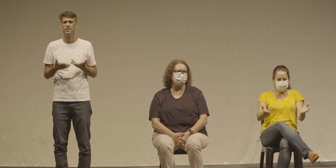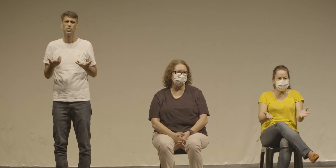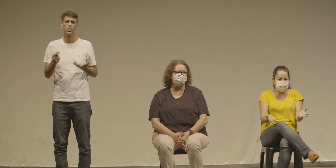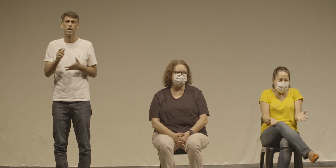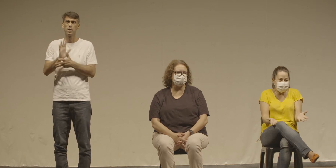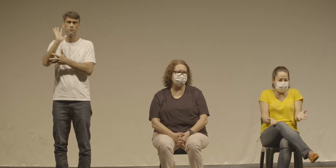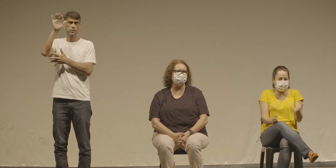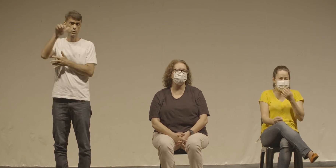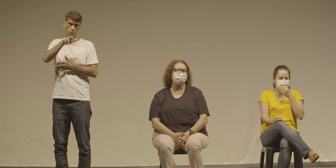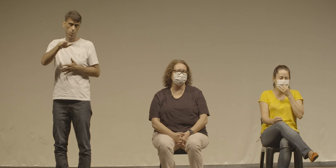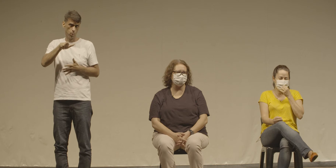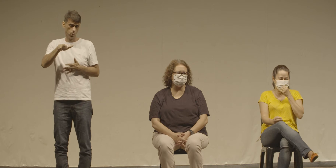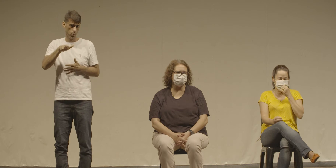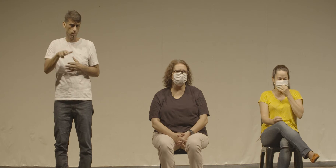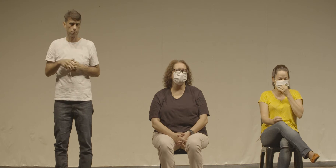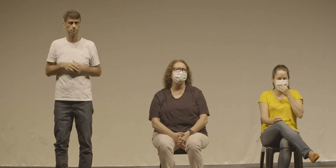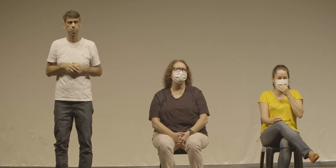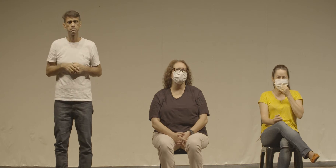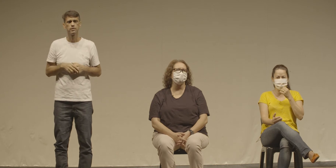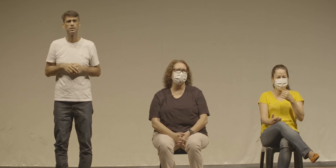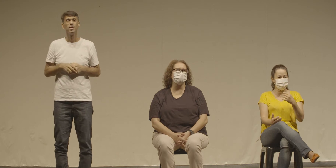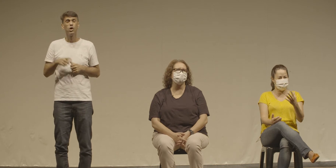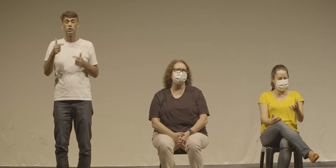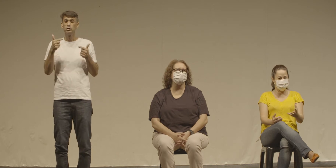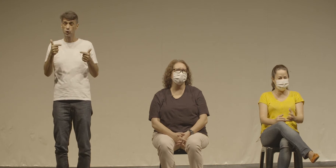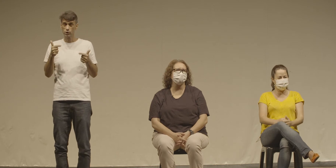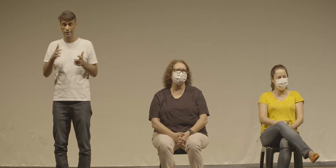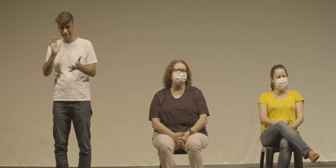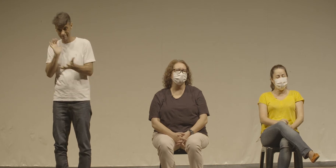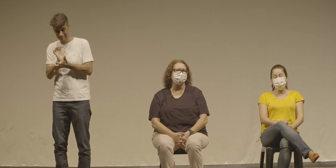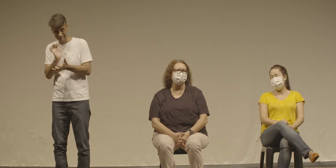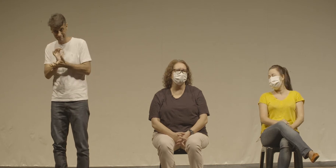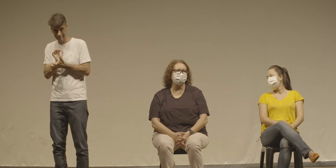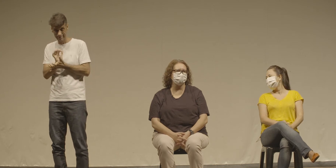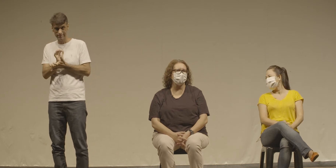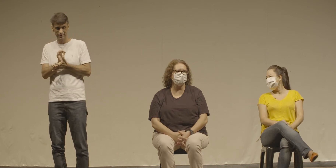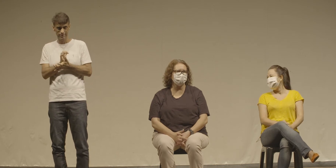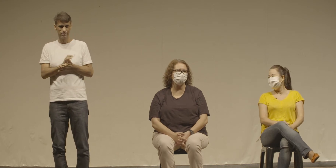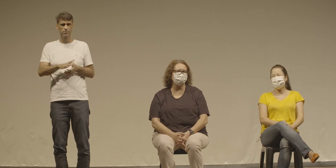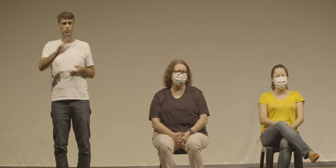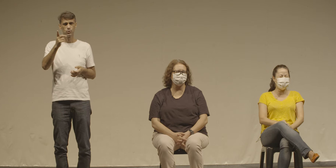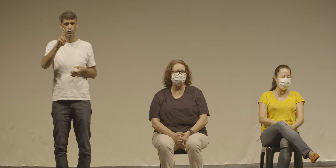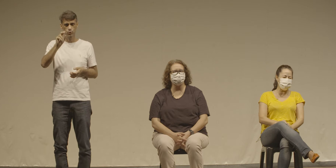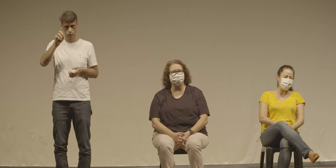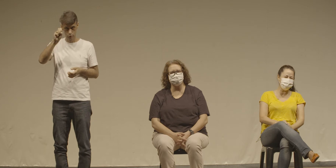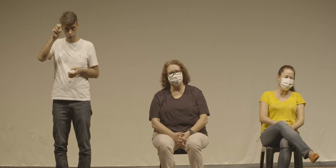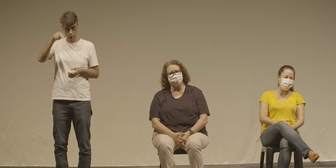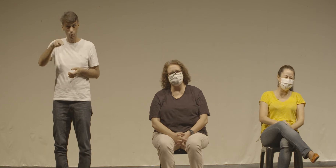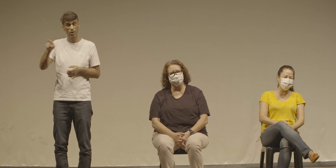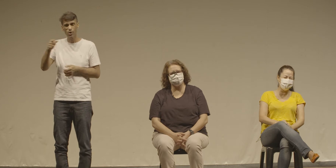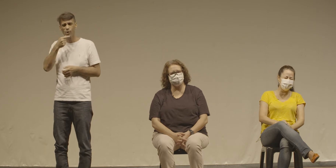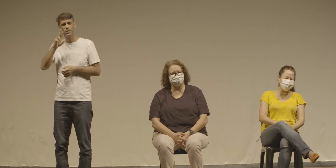é ela que faz a cesta, né? A gente teve a sorte de ter na equipe o Hudson, o rapaz